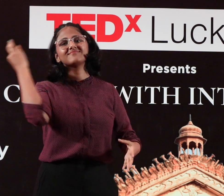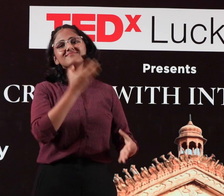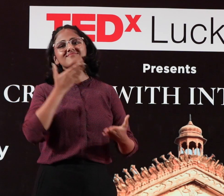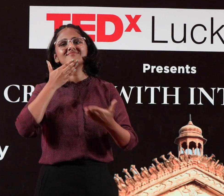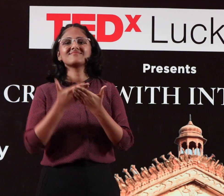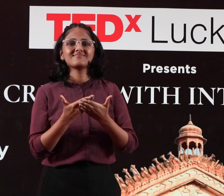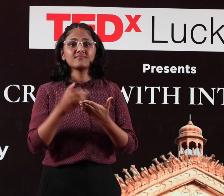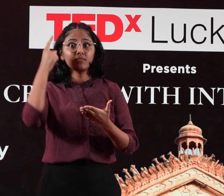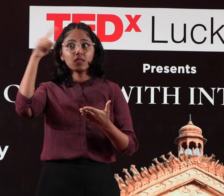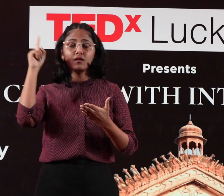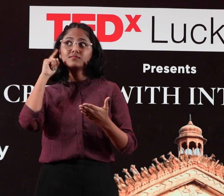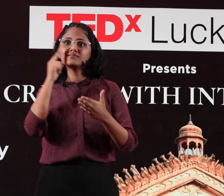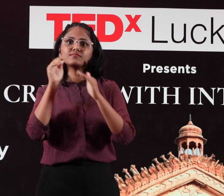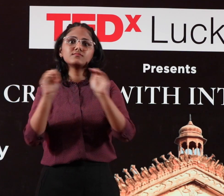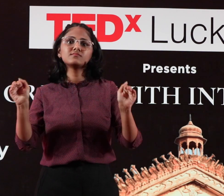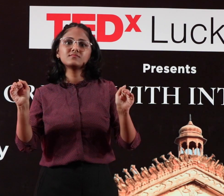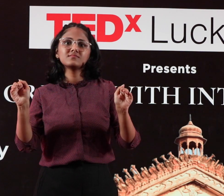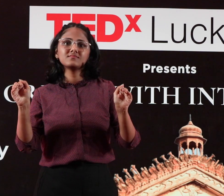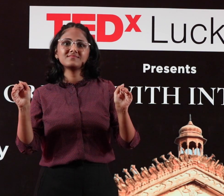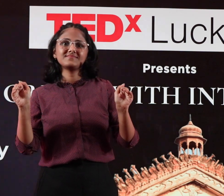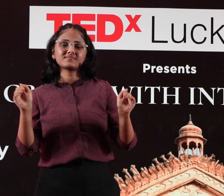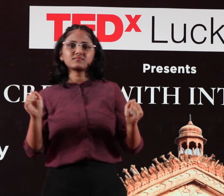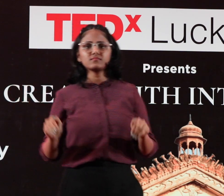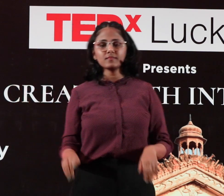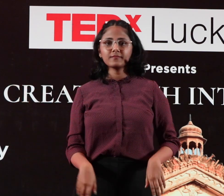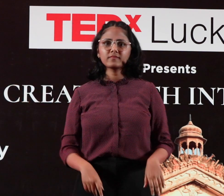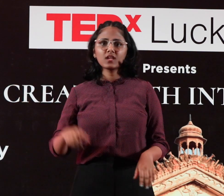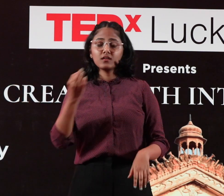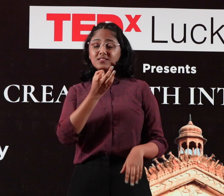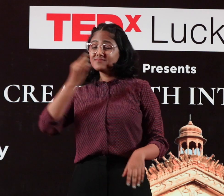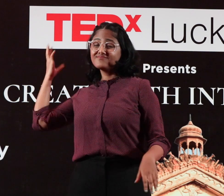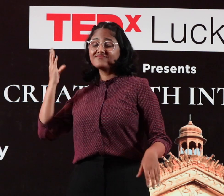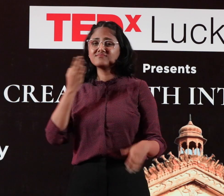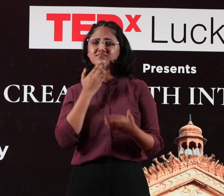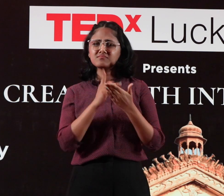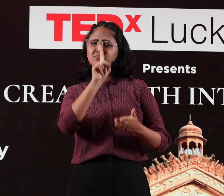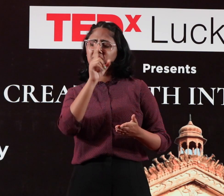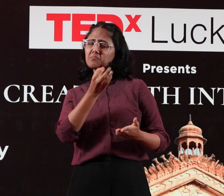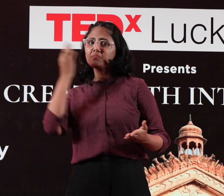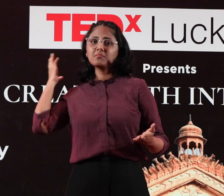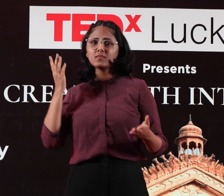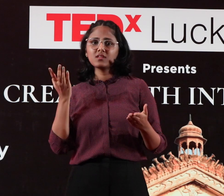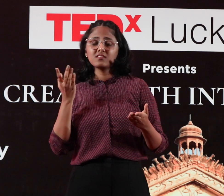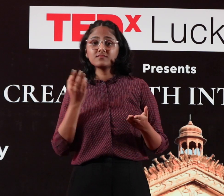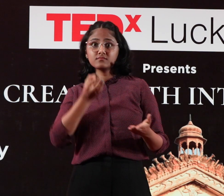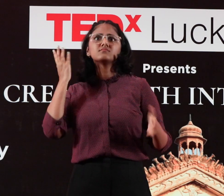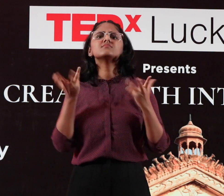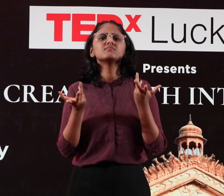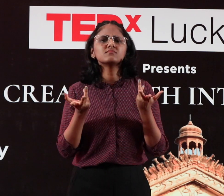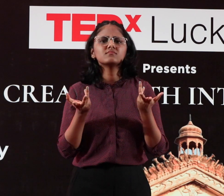जहां इन्हीं को पढ़ाया जाएगा। पर इन स्पेशल स्कूल्स की स्पेशलिटी है, स्पेशलिटी ये है कि इसमें